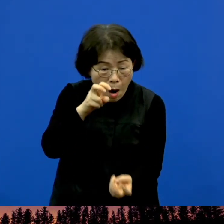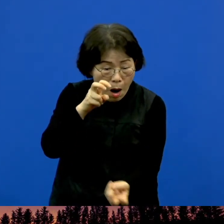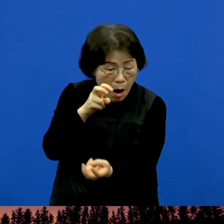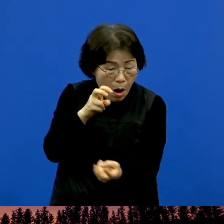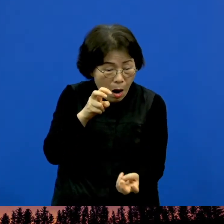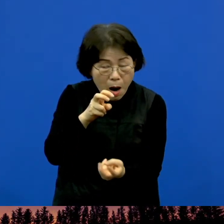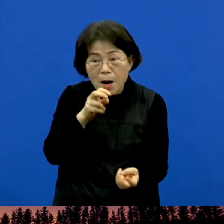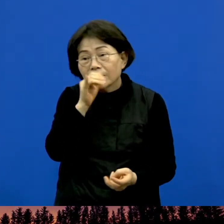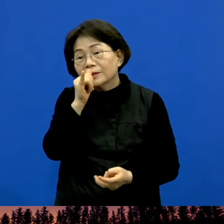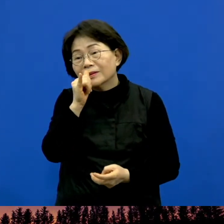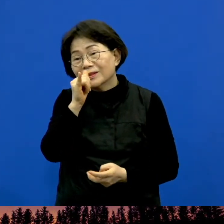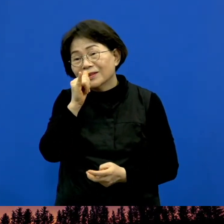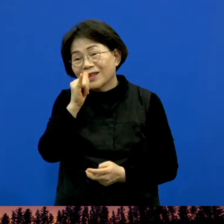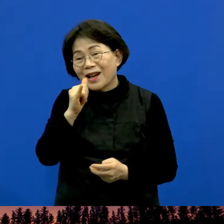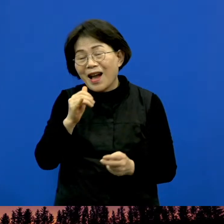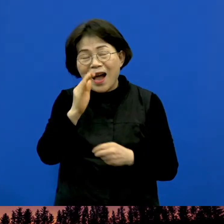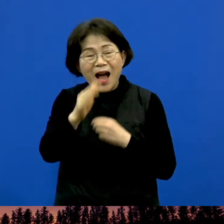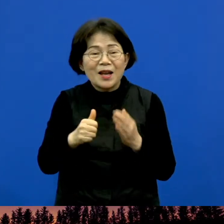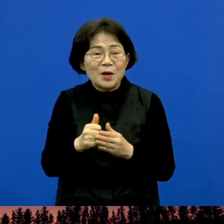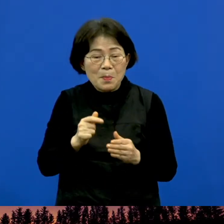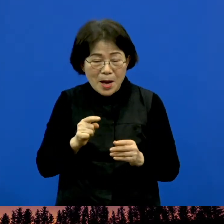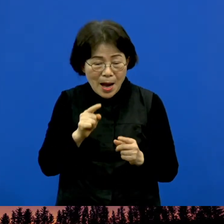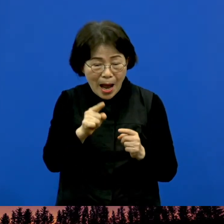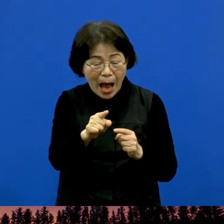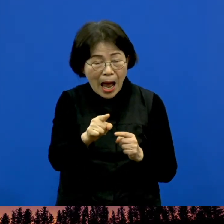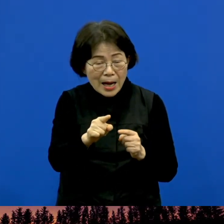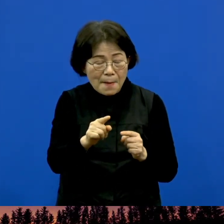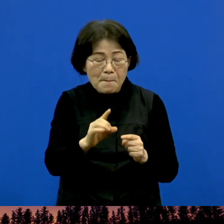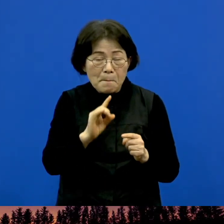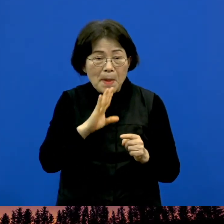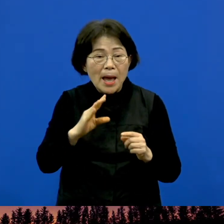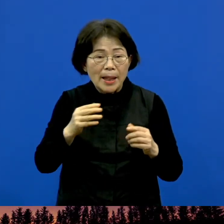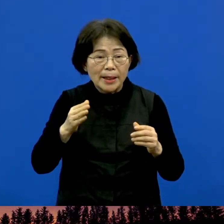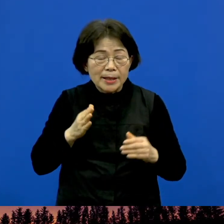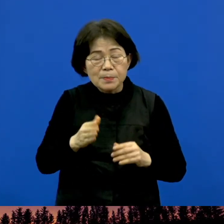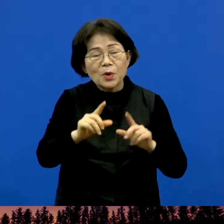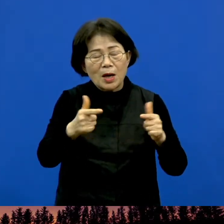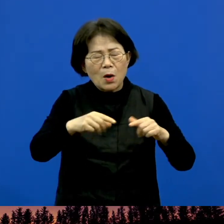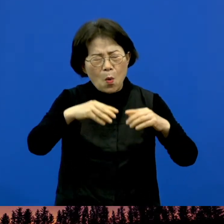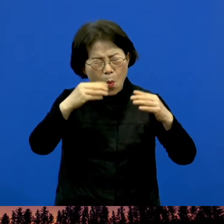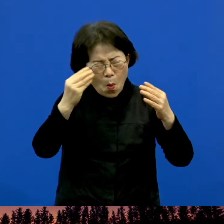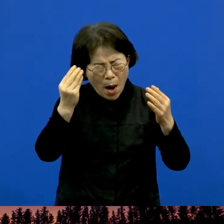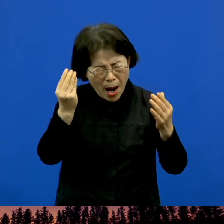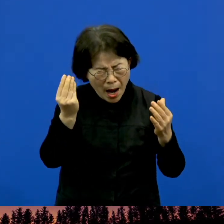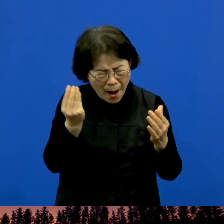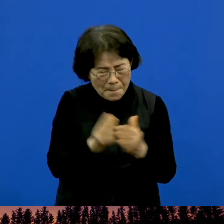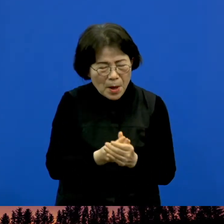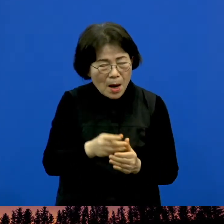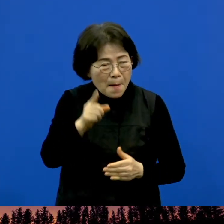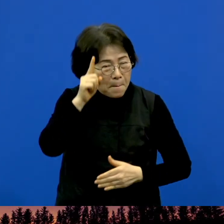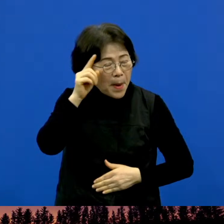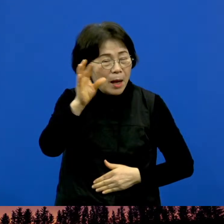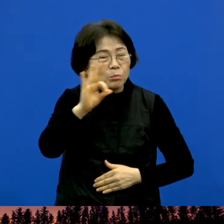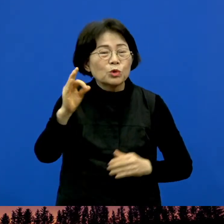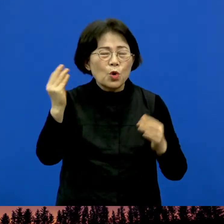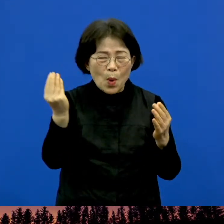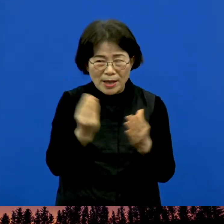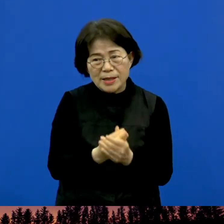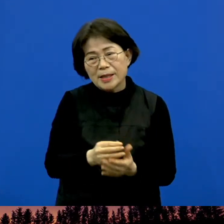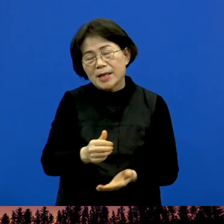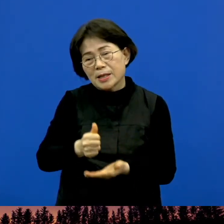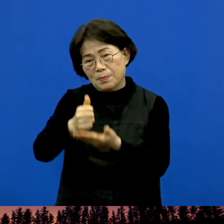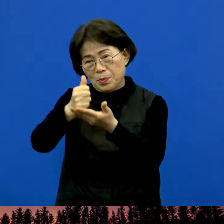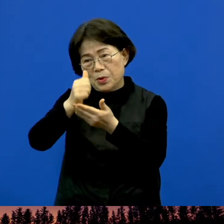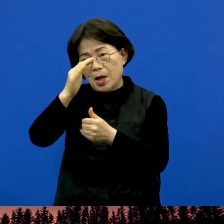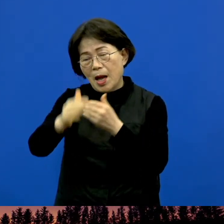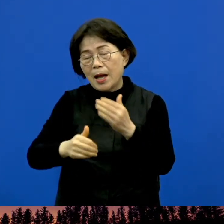하나님은 어느 한 분야의 전문가 수준이 아닙니다. 그런 차원이 아니에요. 완벽하신 완전하신 분이시고